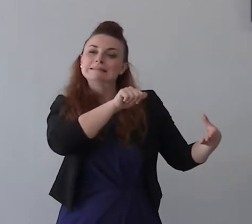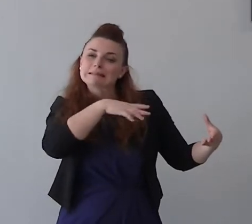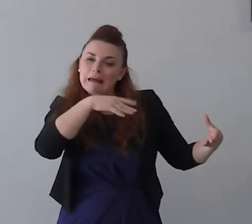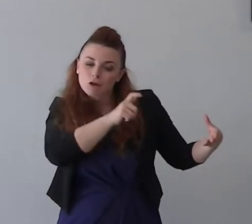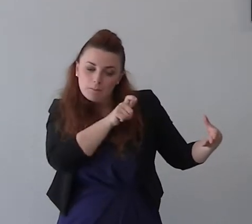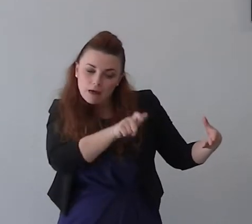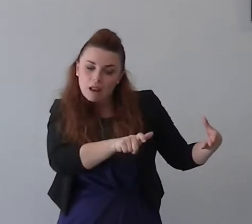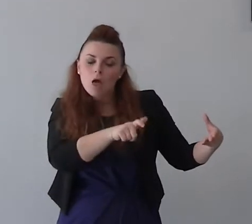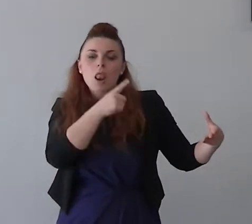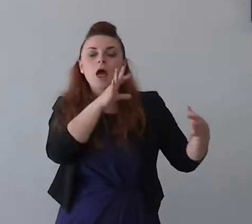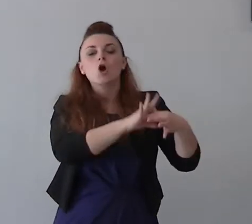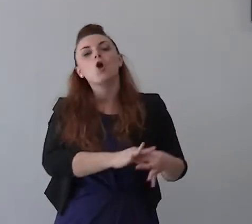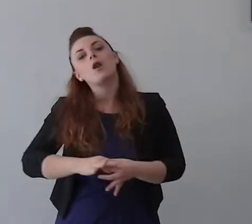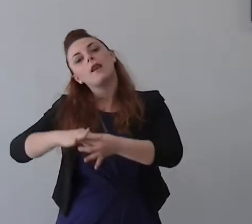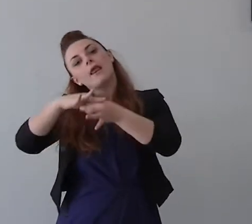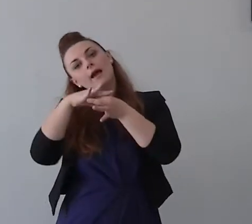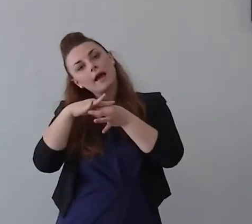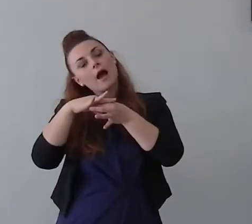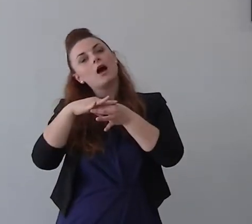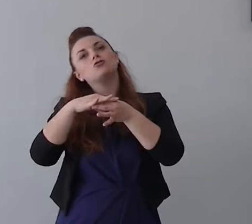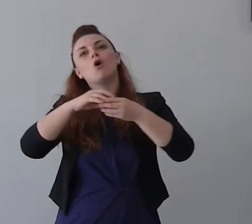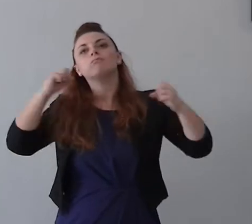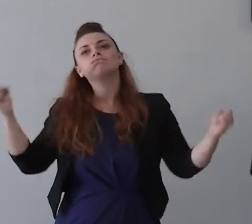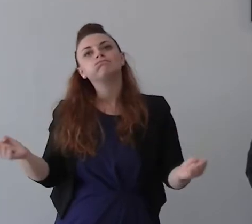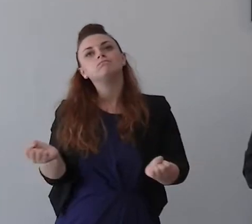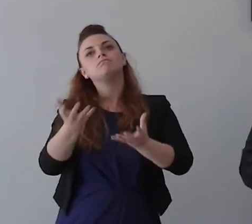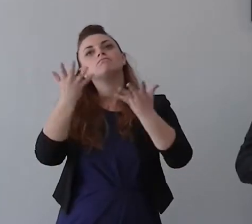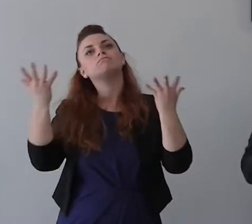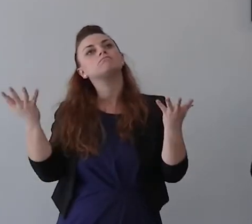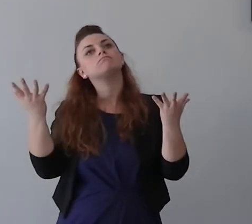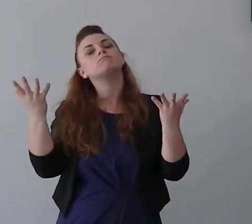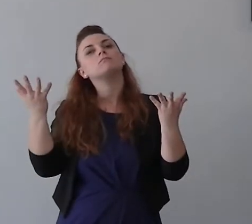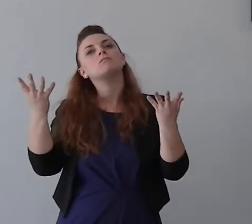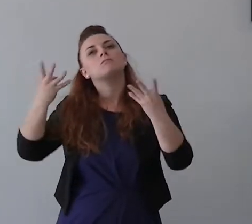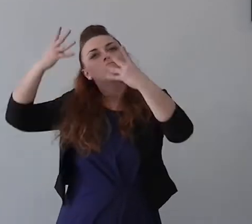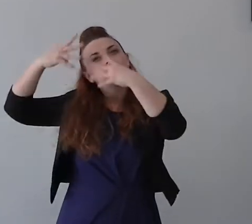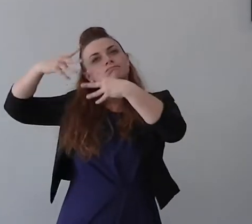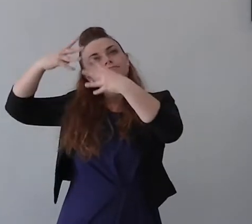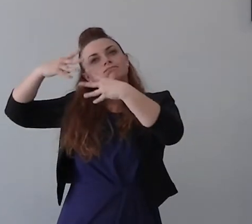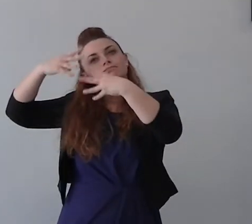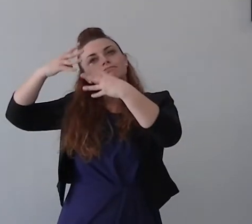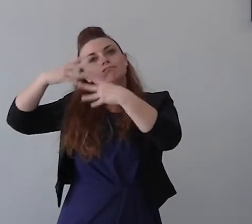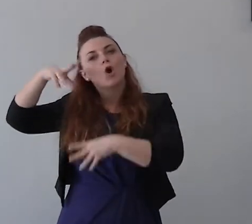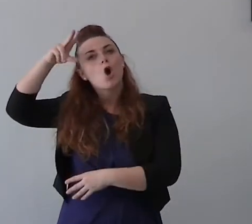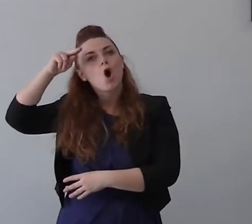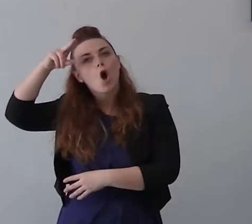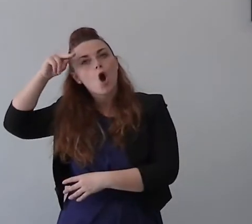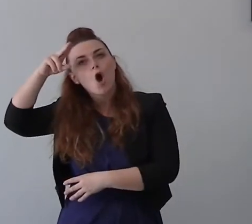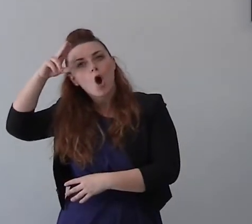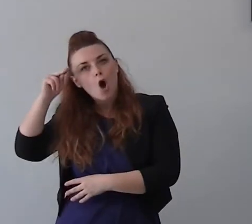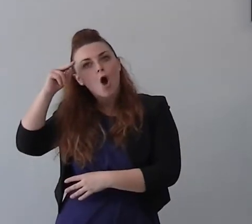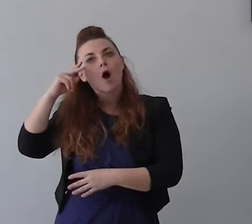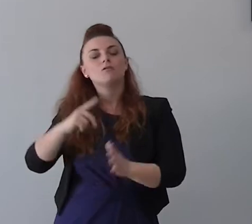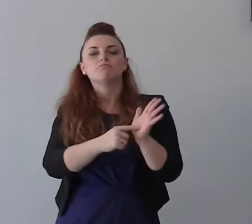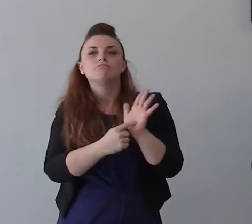fenomeno da cui si possono trarre indizi, deduzioni o conoscenze.